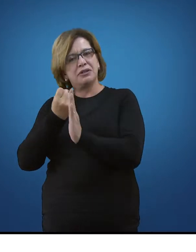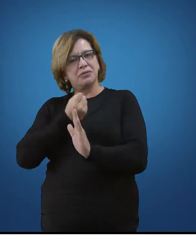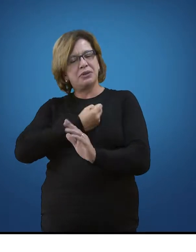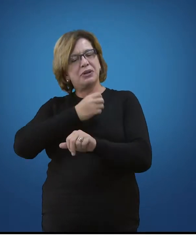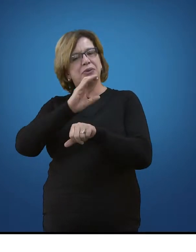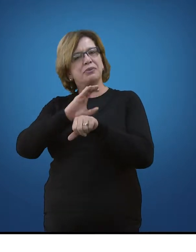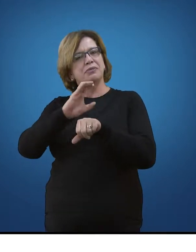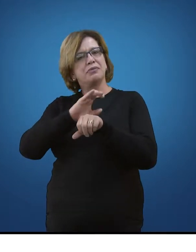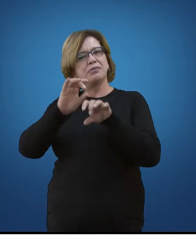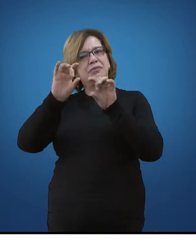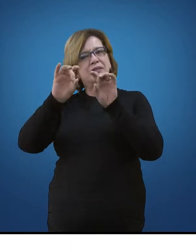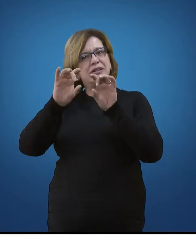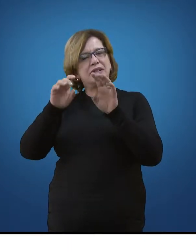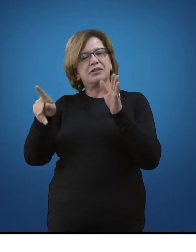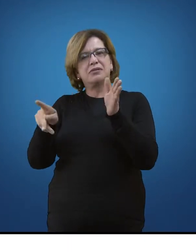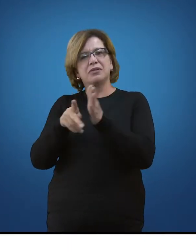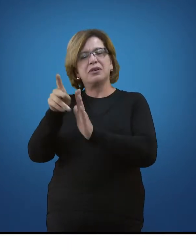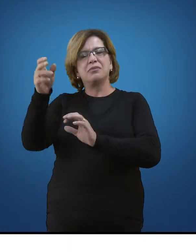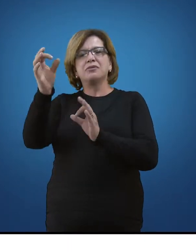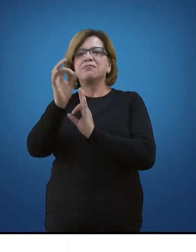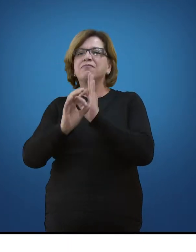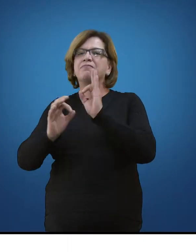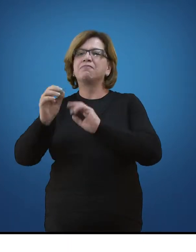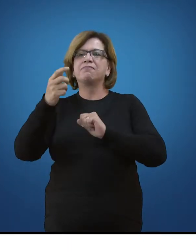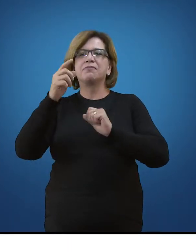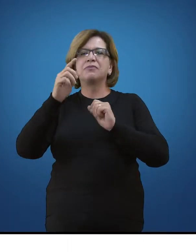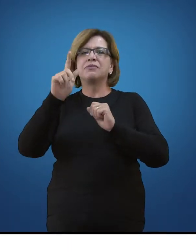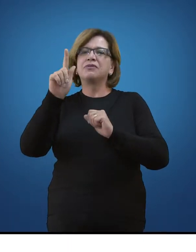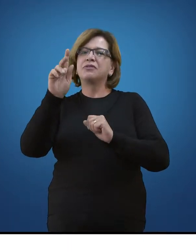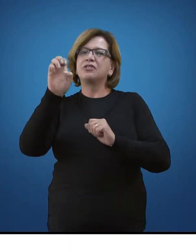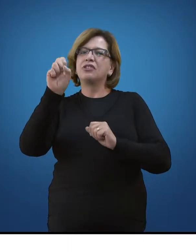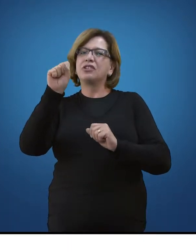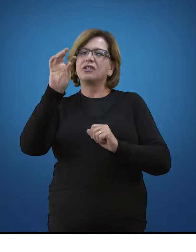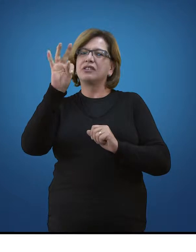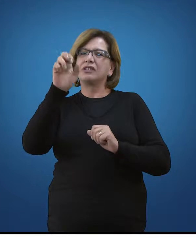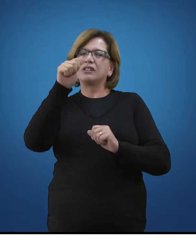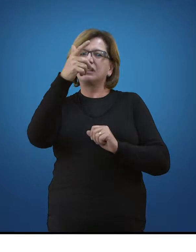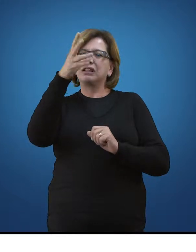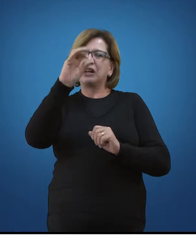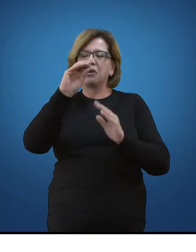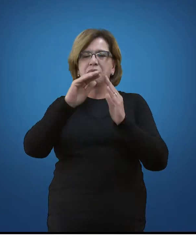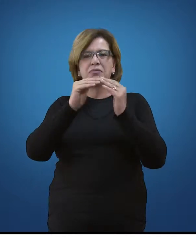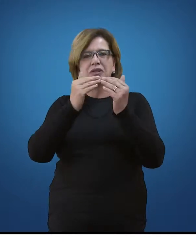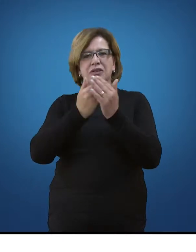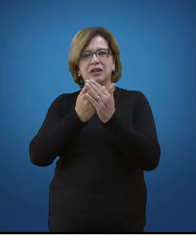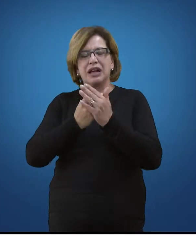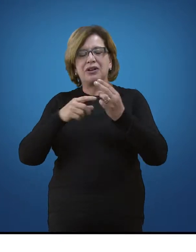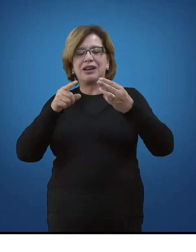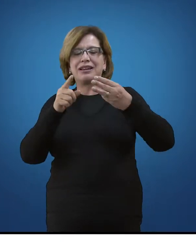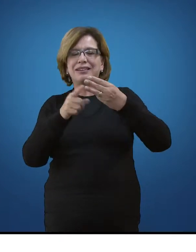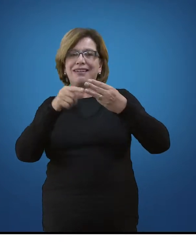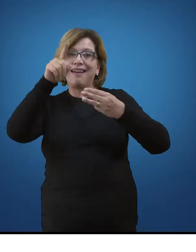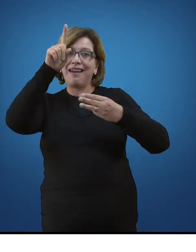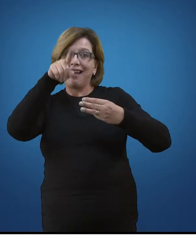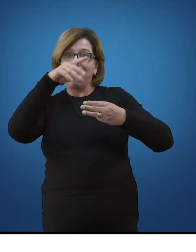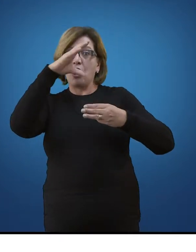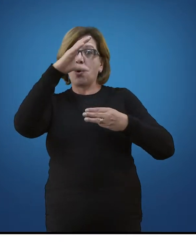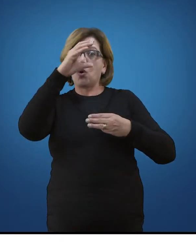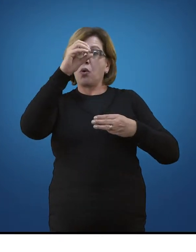de Especialização em Gestão Escolar. Essa unidade 3 nós dedicamos especificamente à questão controle.